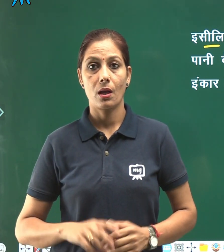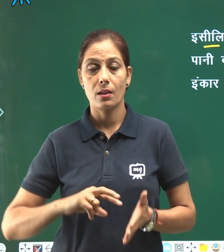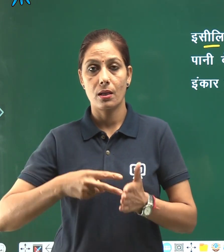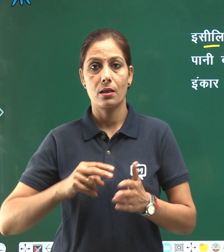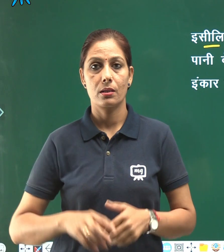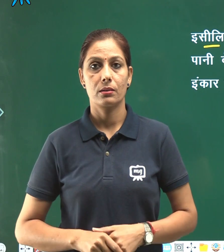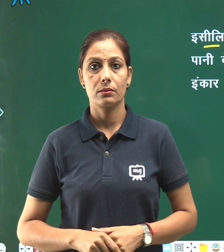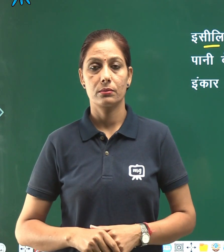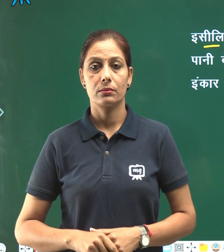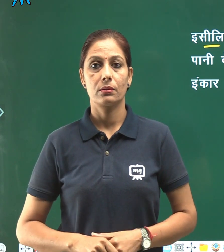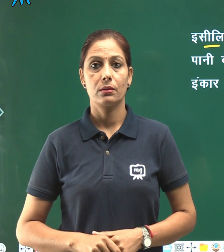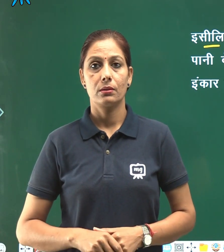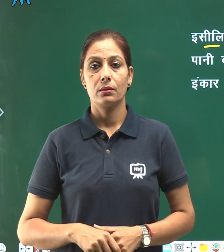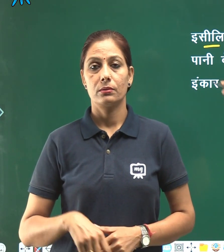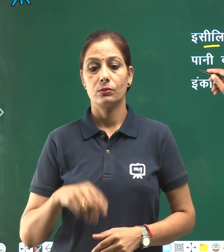अर्थात इंद्रसेना को